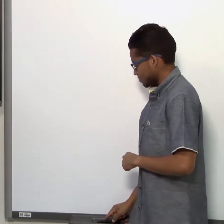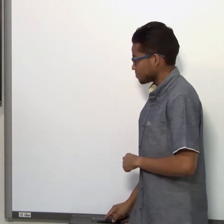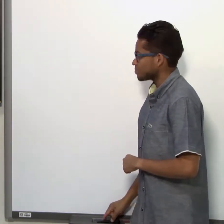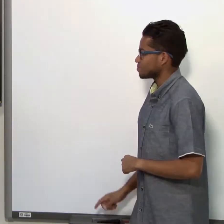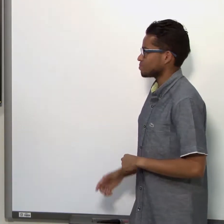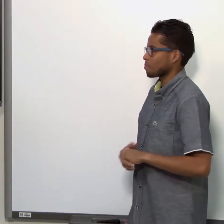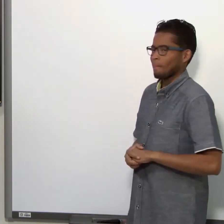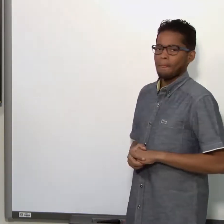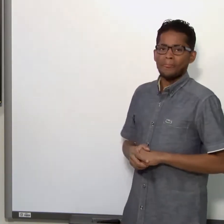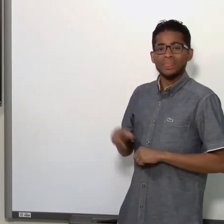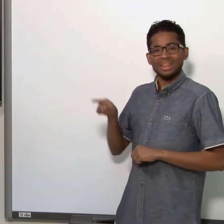Vejam a imagem.